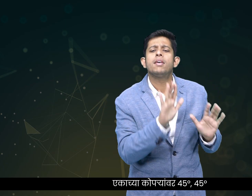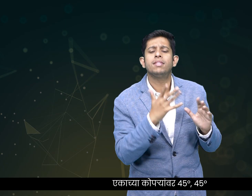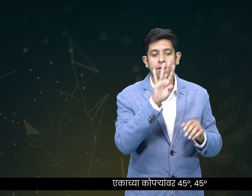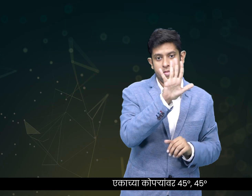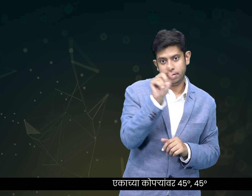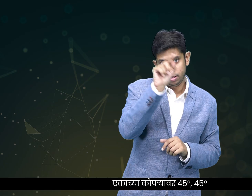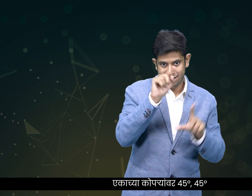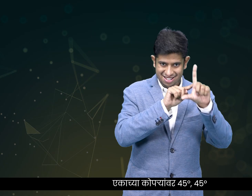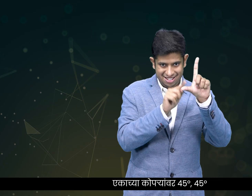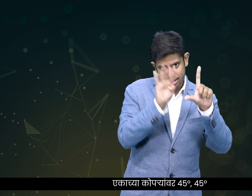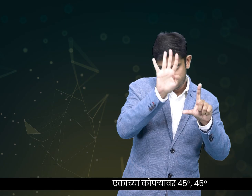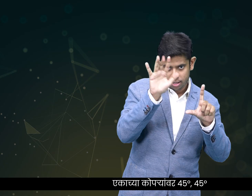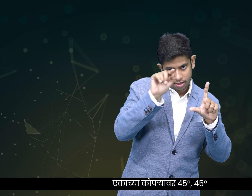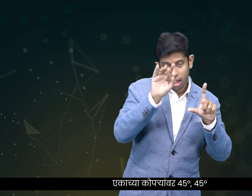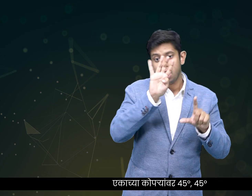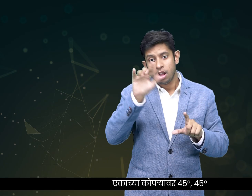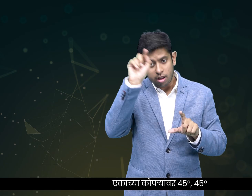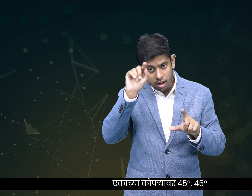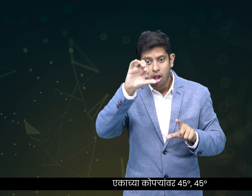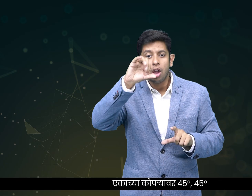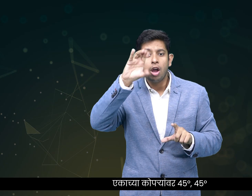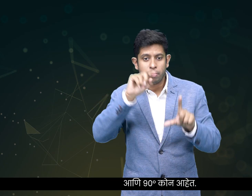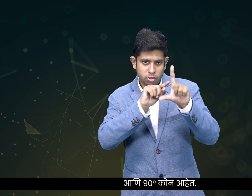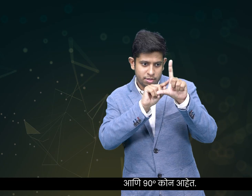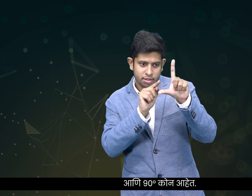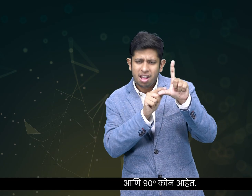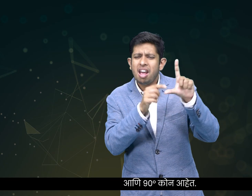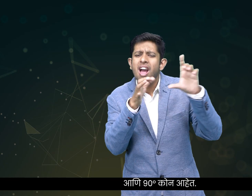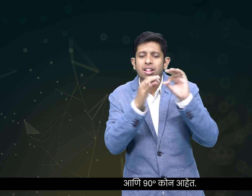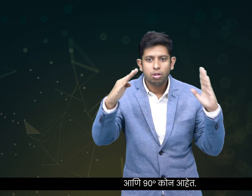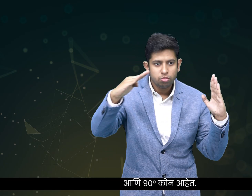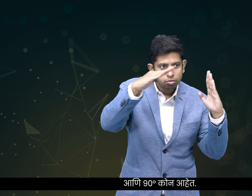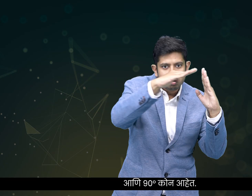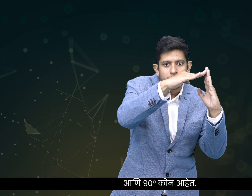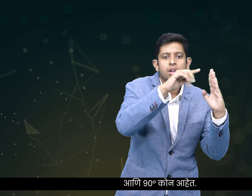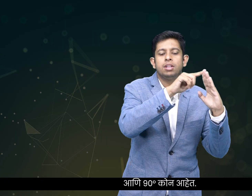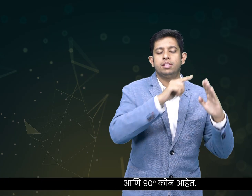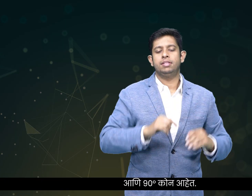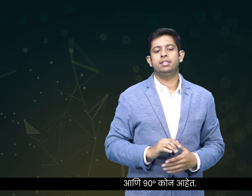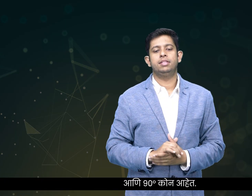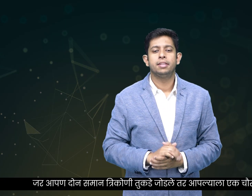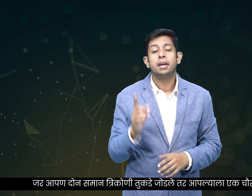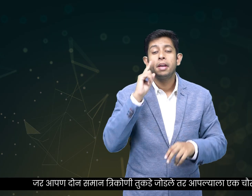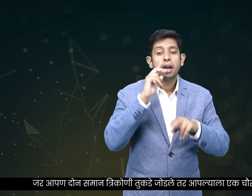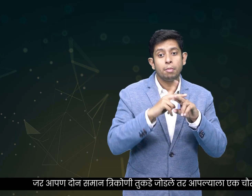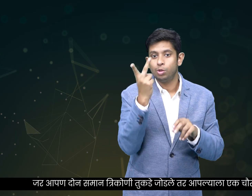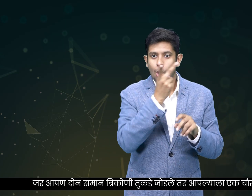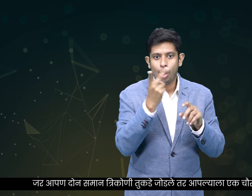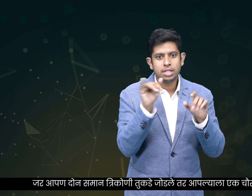एकाच्या कोपऱ्यावर 45 डिग्री, 45 डिग्री आणि 90 डिग्री कोन आहे. जर आपण 2 समान